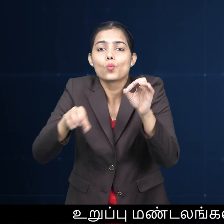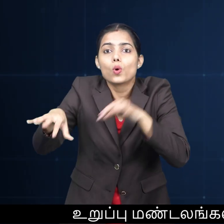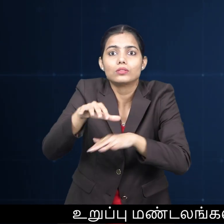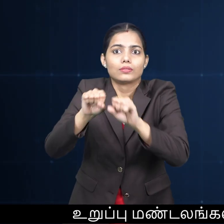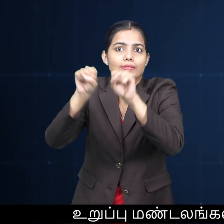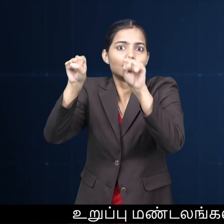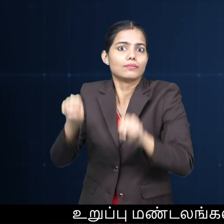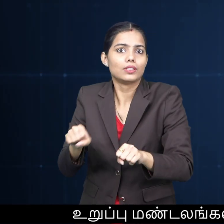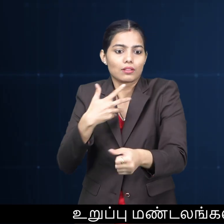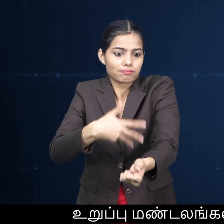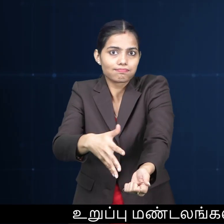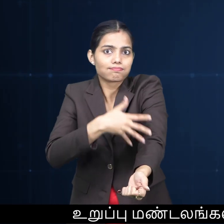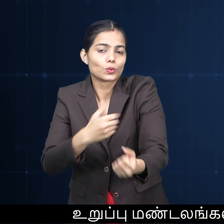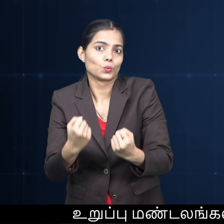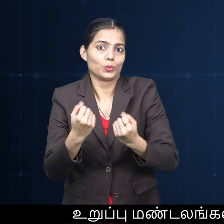மேற்கொள்ளப்படுகின்றன.